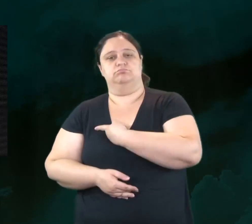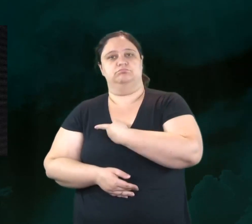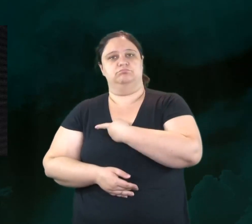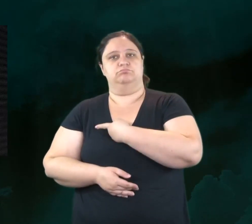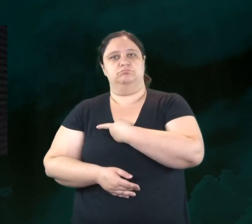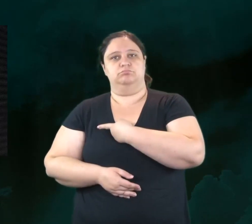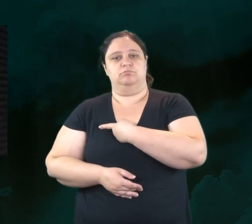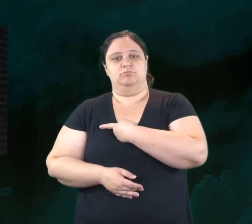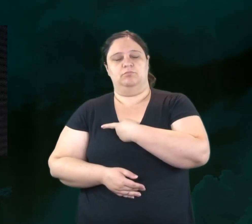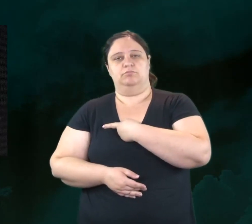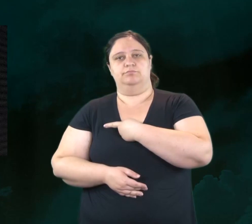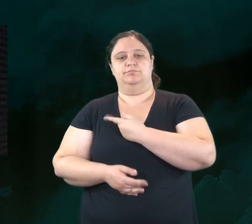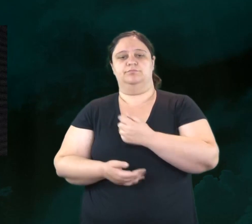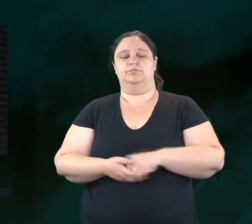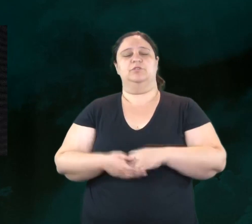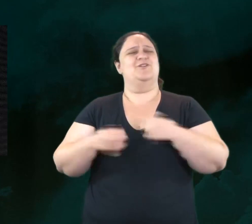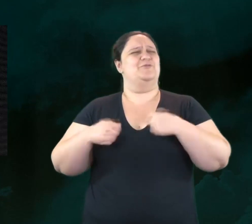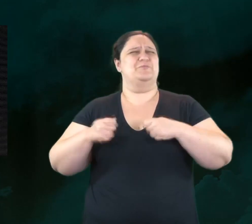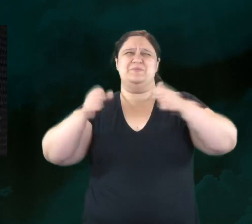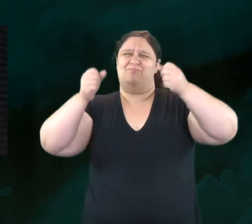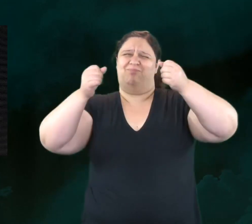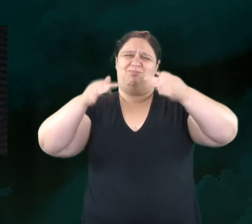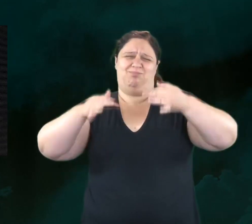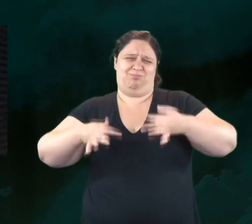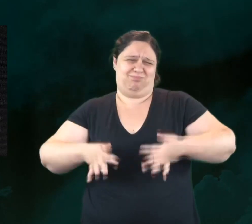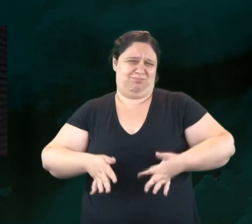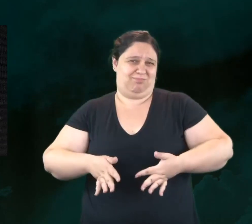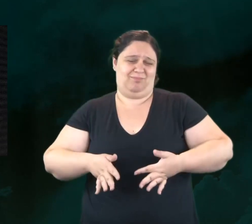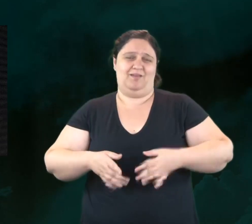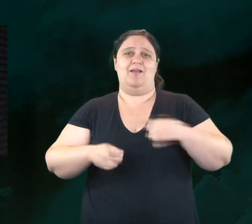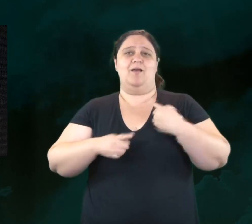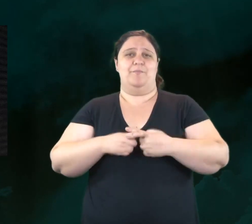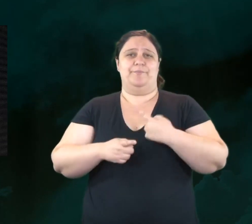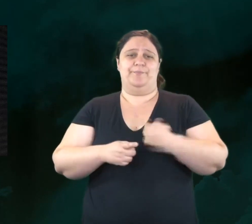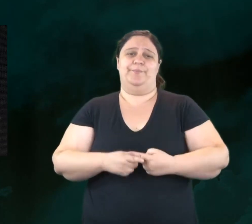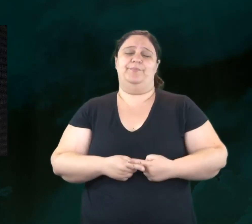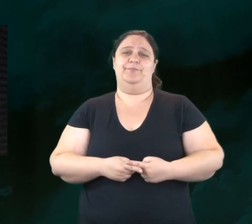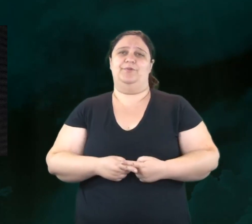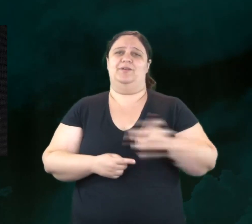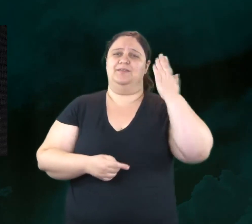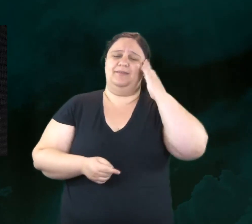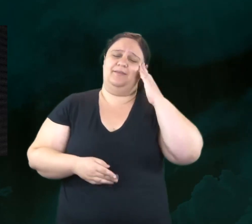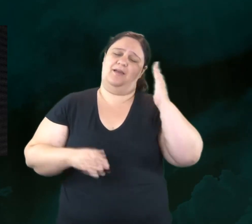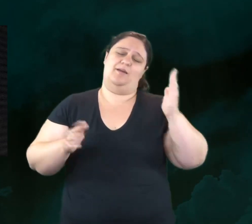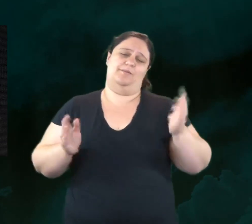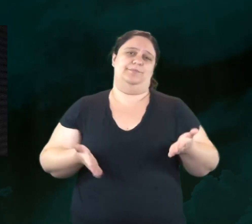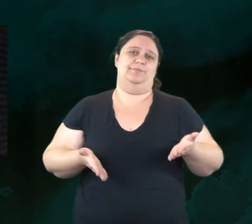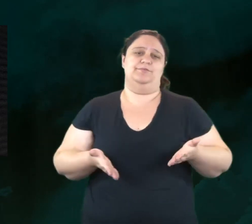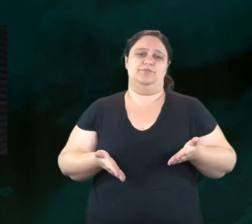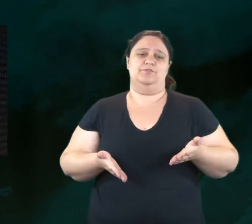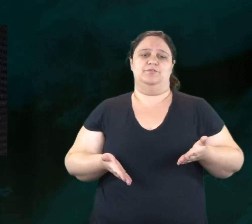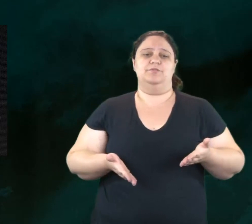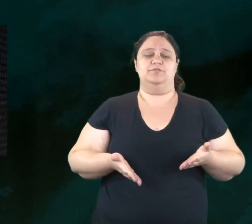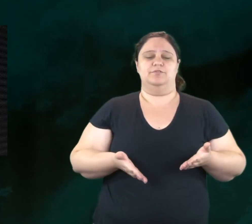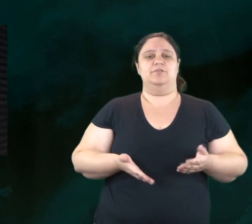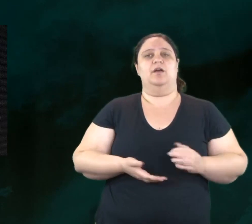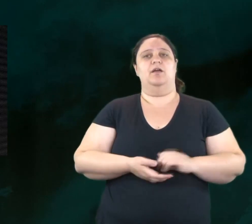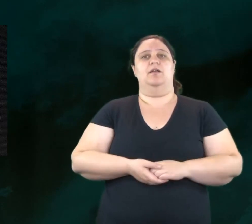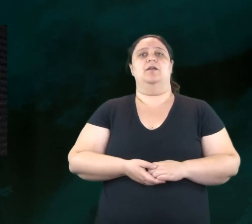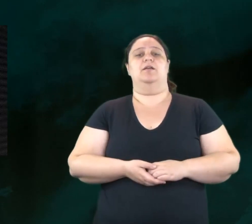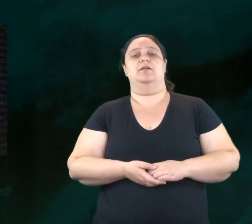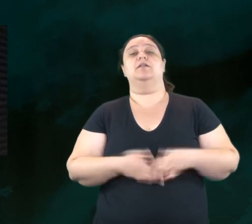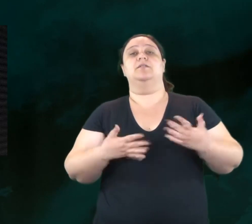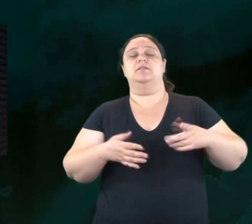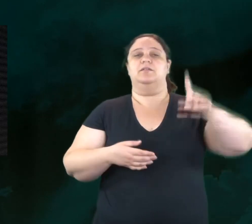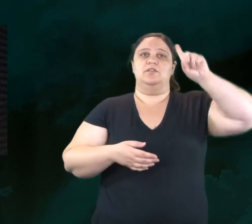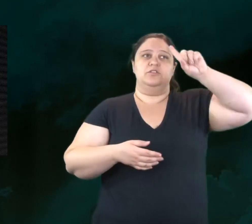épocas, não há necessidade de que eu vos escreva, pois vós mesmos estáis inteirados né, com precisão de que o dia